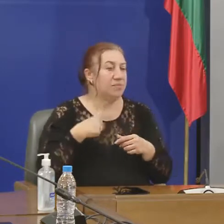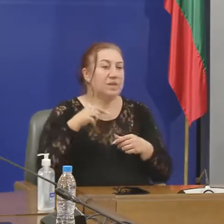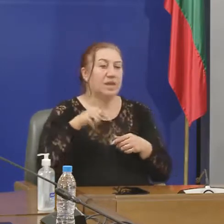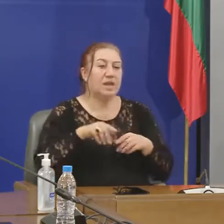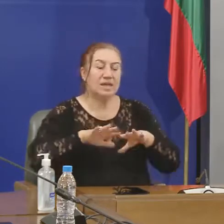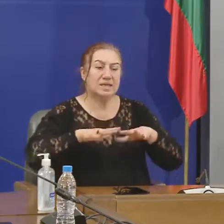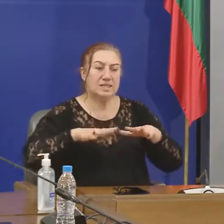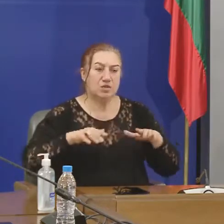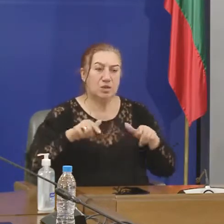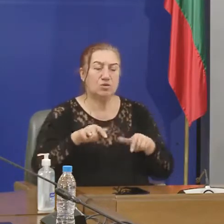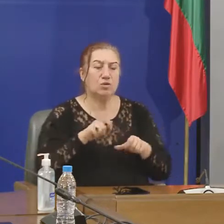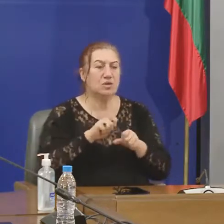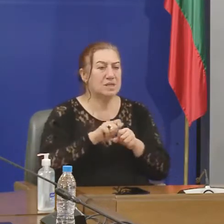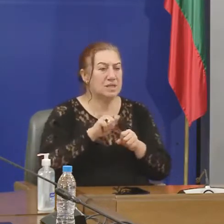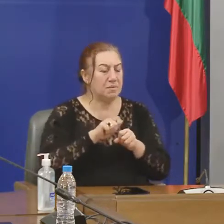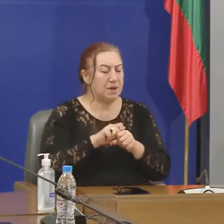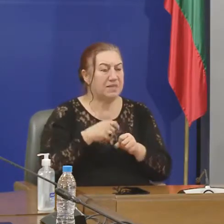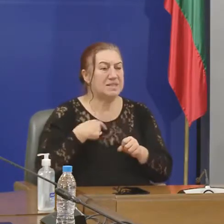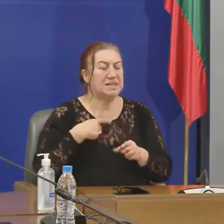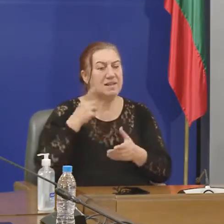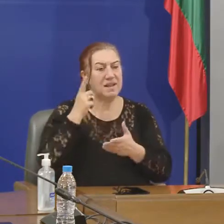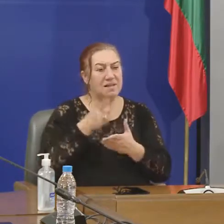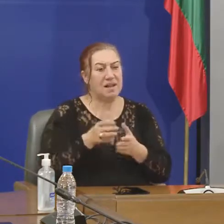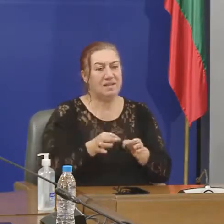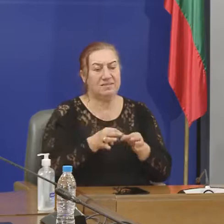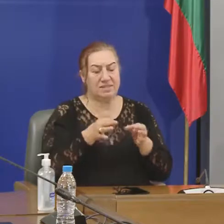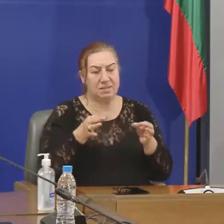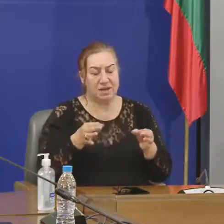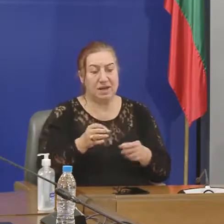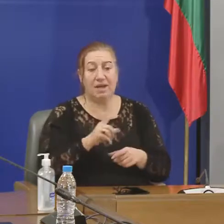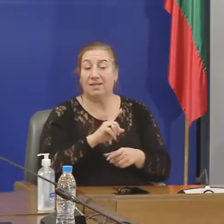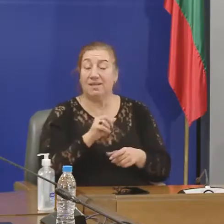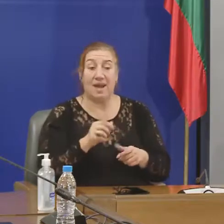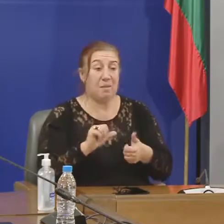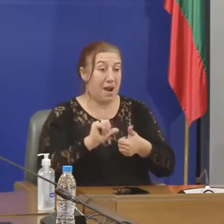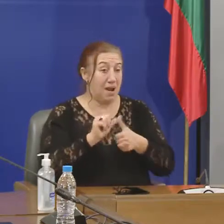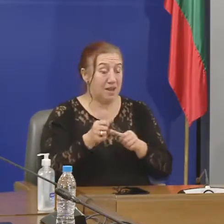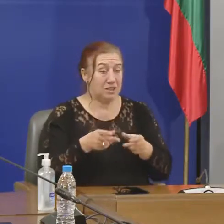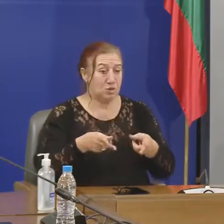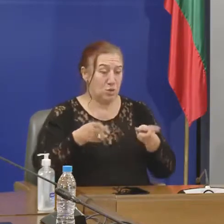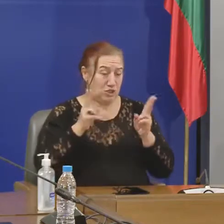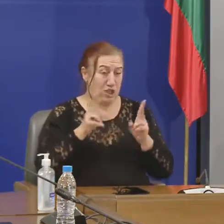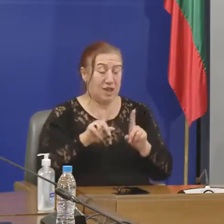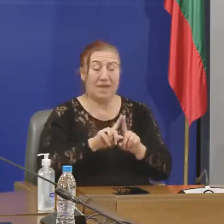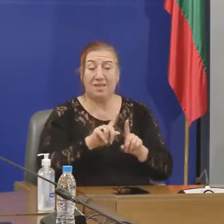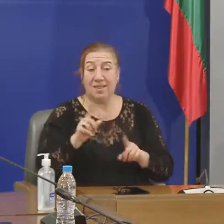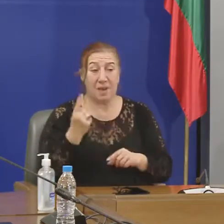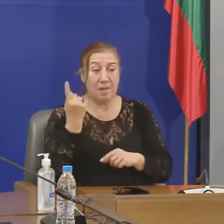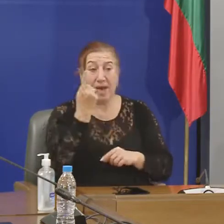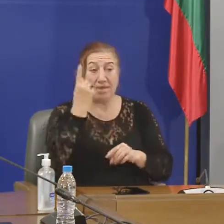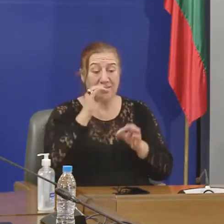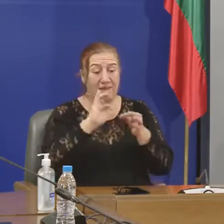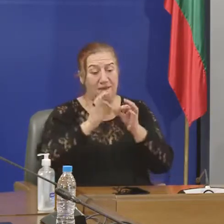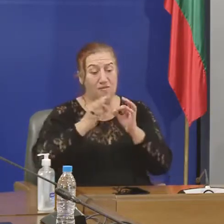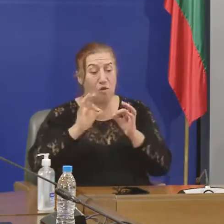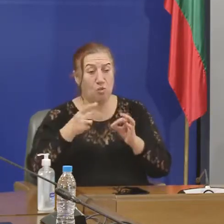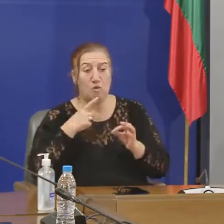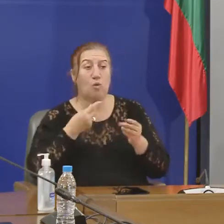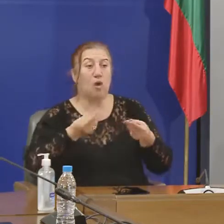която сме изправени, е такава, че налага вземането на решения. Няма лесни решения, няма единна формула, която да ни